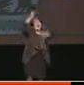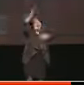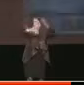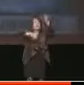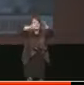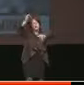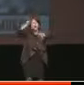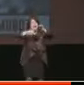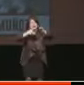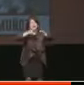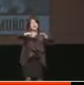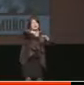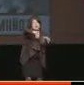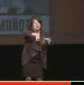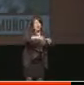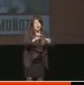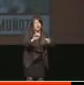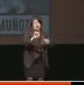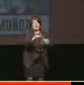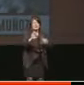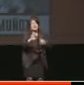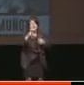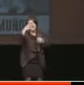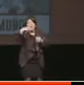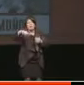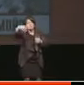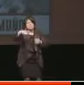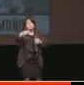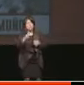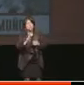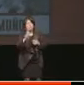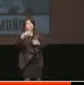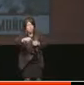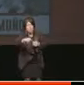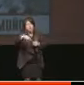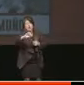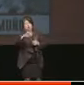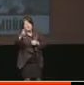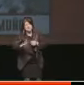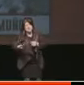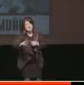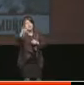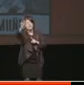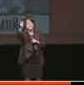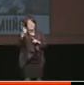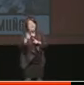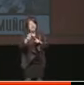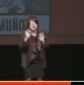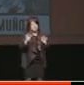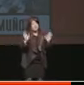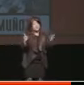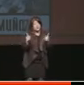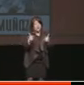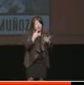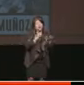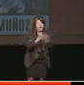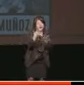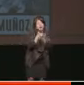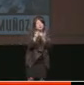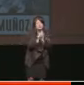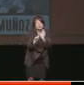Mugnoz e José Mugnoz verrà appunto al Salone del Libro di Torino a raccontarci se stesso devo dire che l